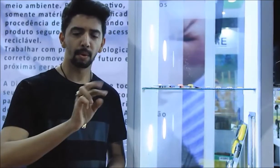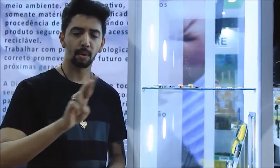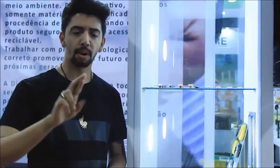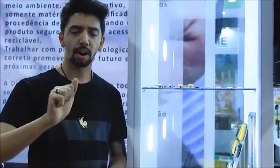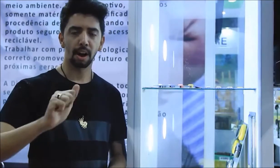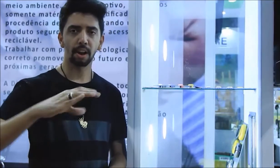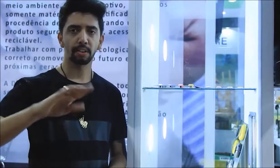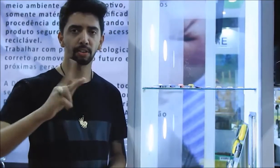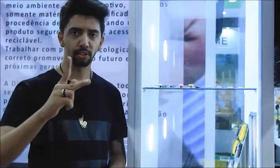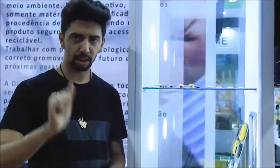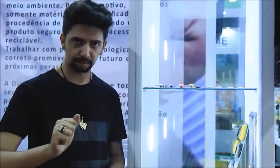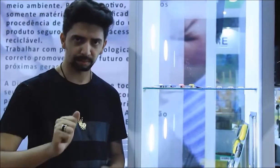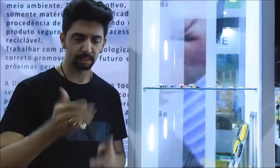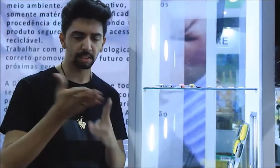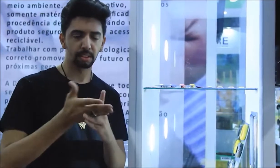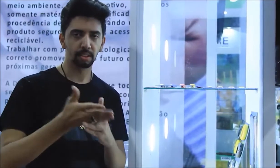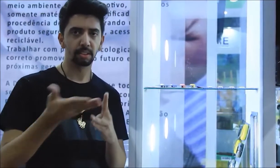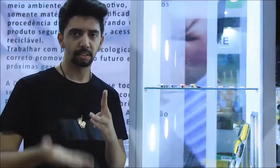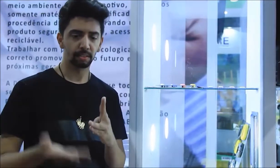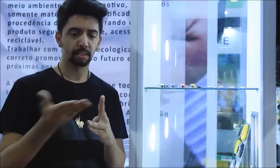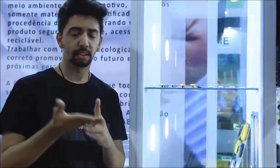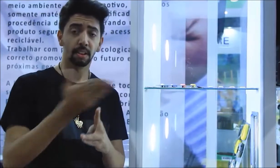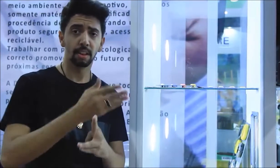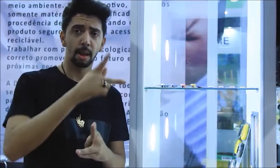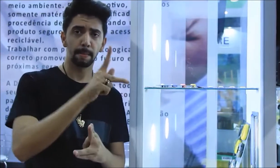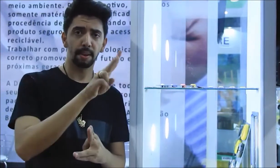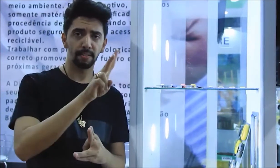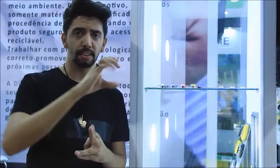borracha, 50% PVC.